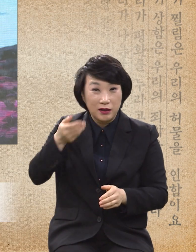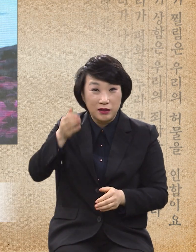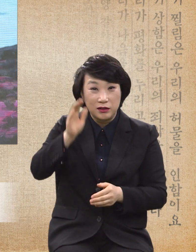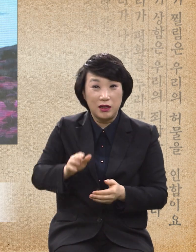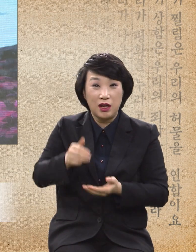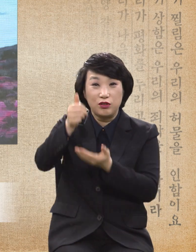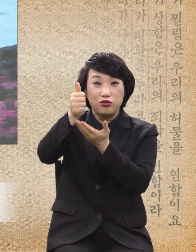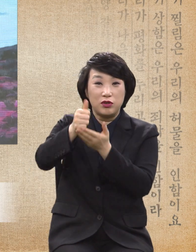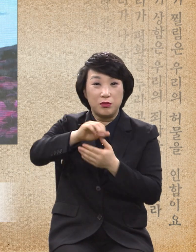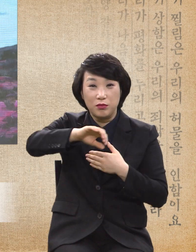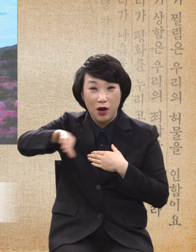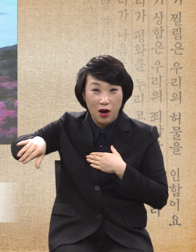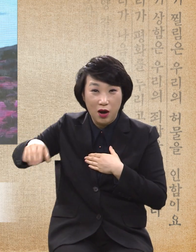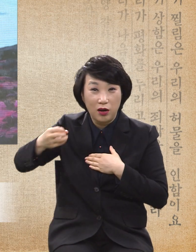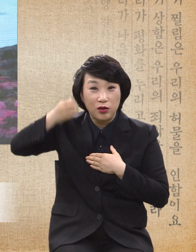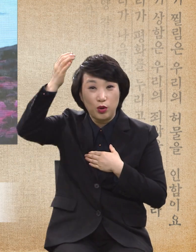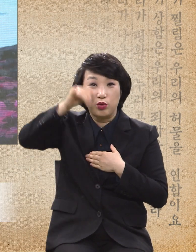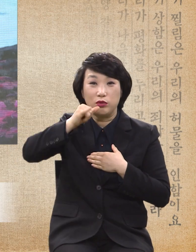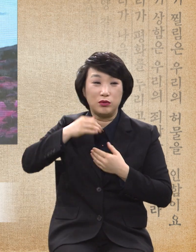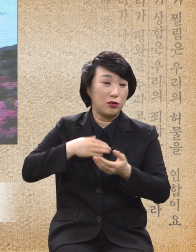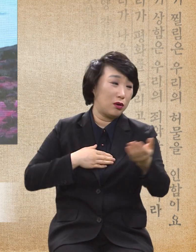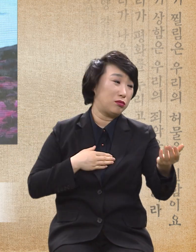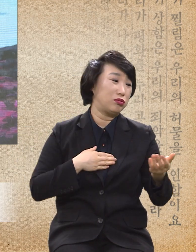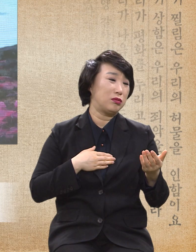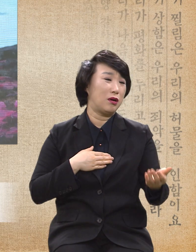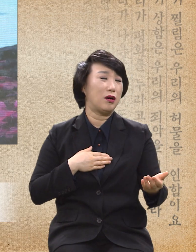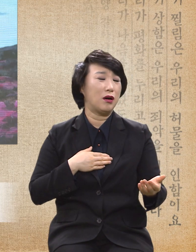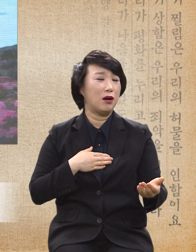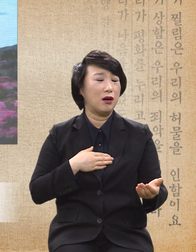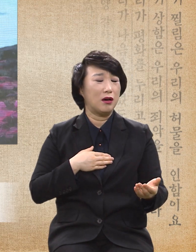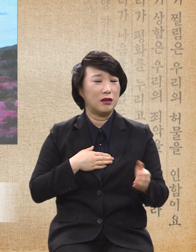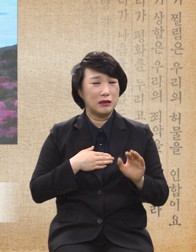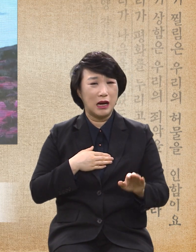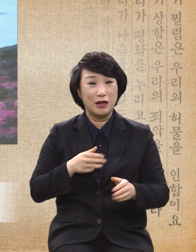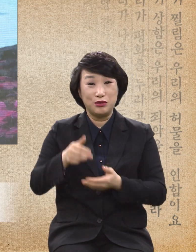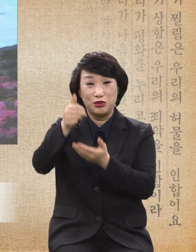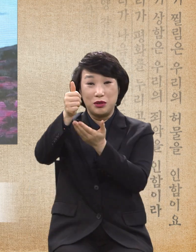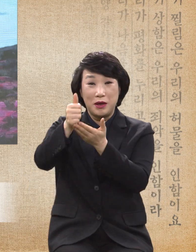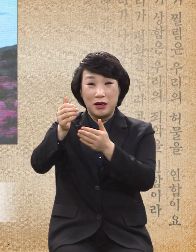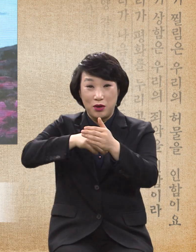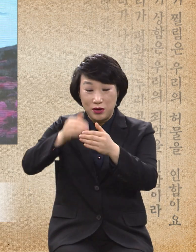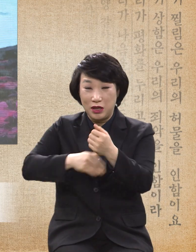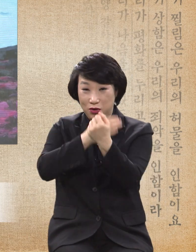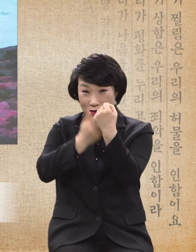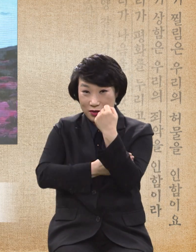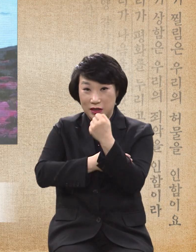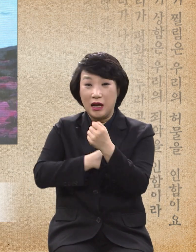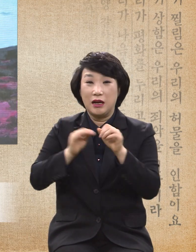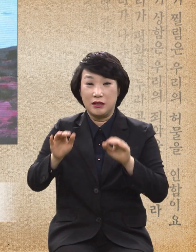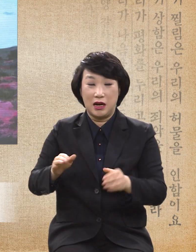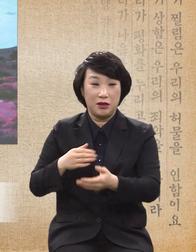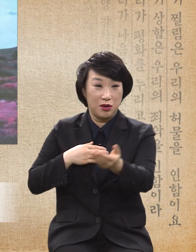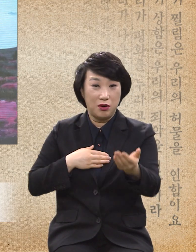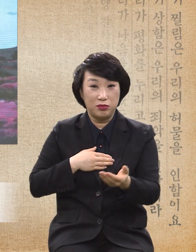주님은 까맣게 잊어버리고 주님의 절대 권세 있는 능력을